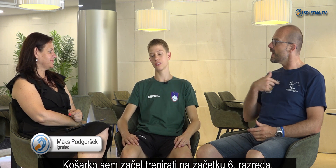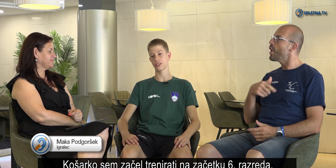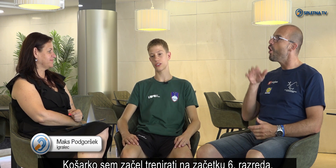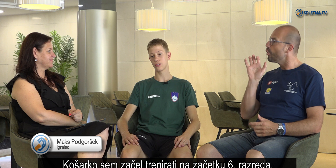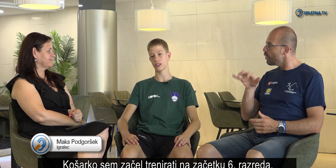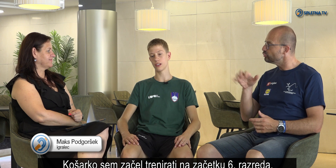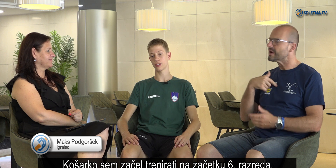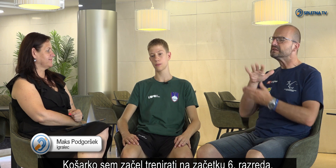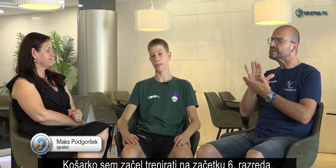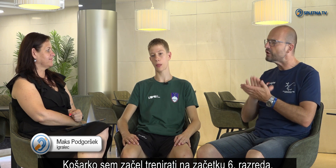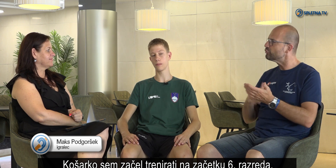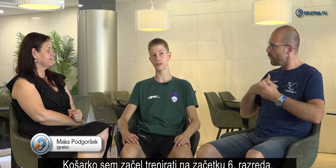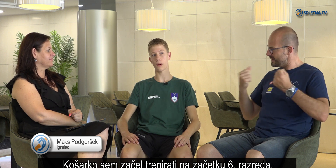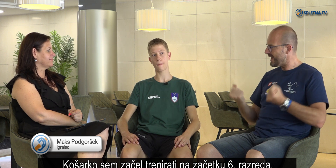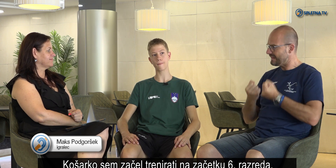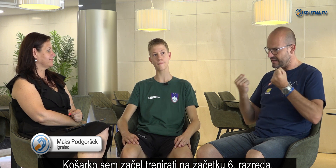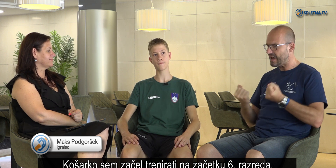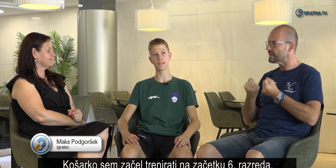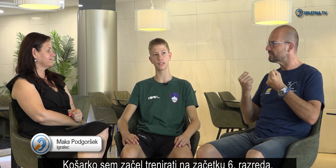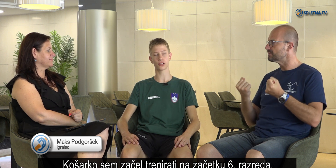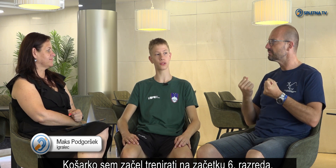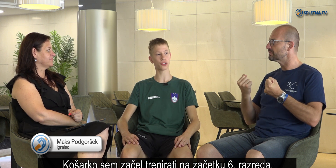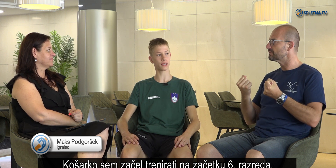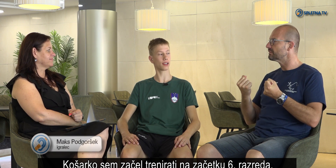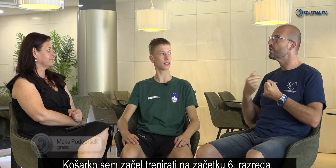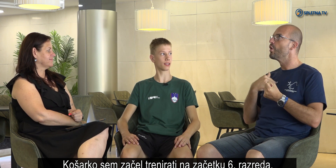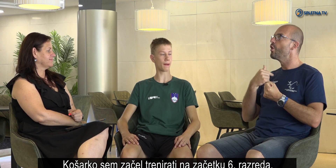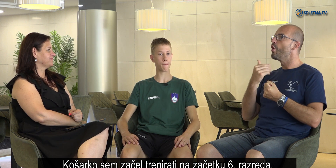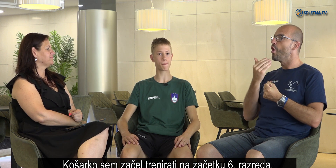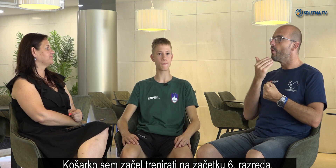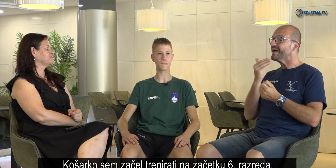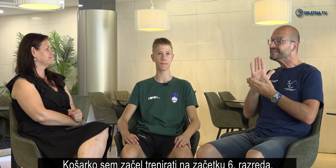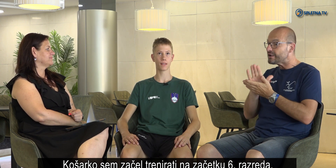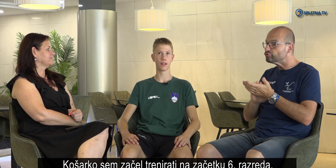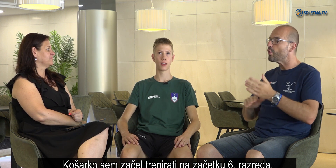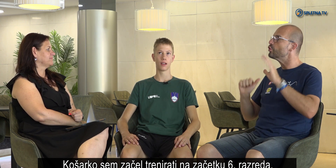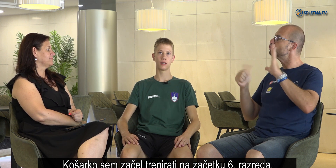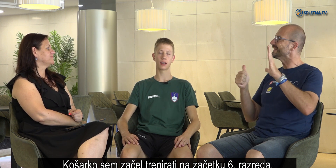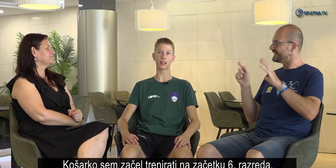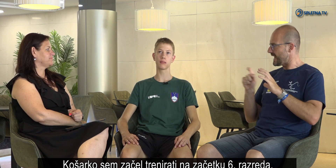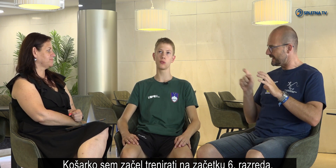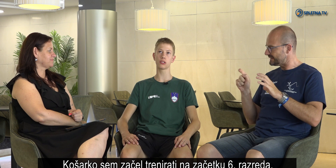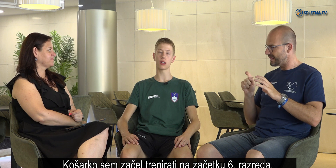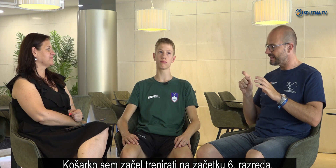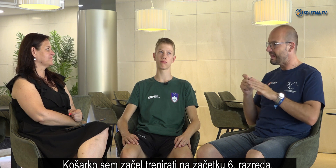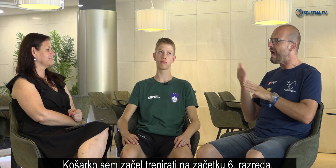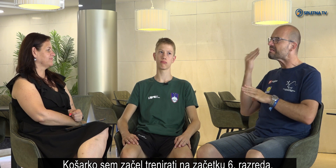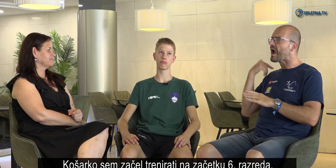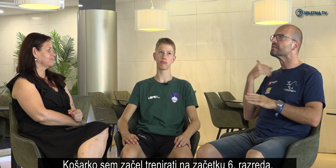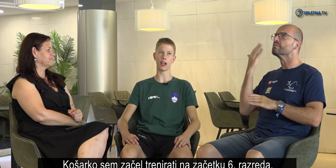Košarko sem že začel trenirati v bistvu na začetku 6. razreda. Takrat sem bil